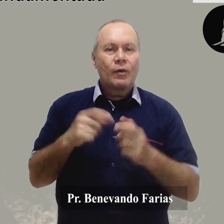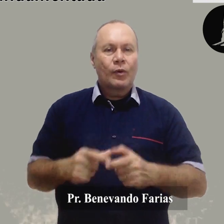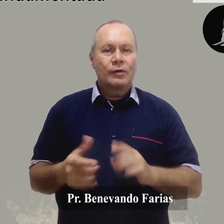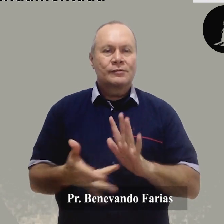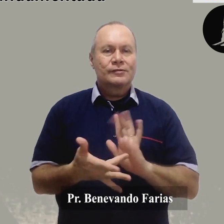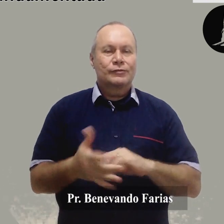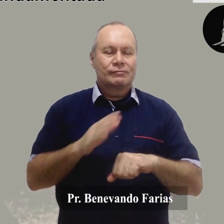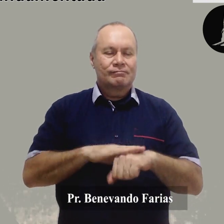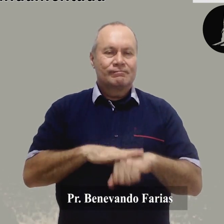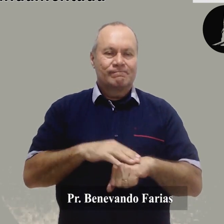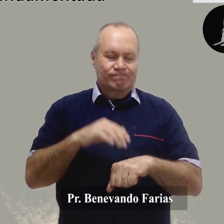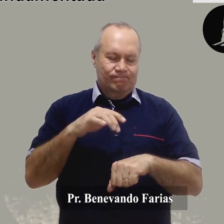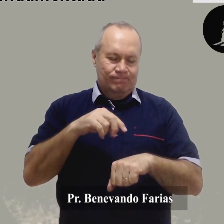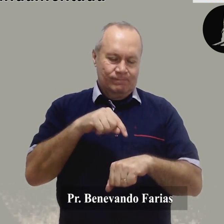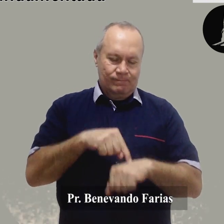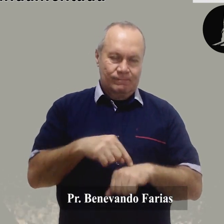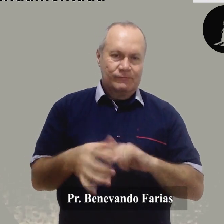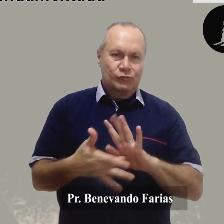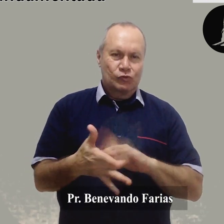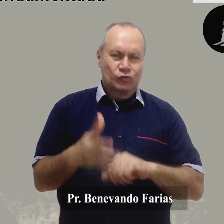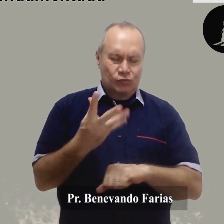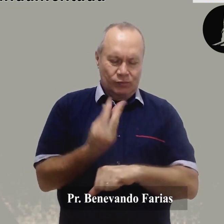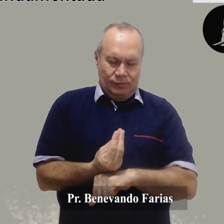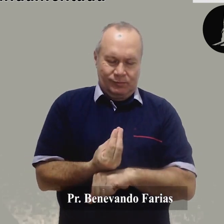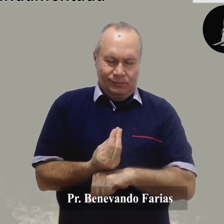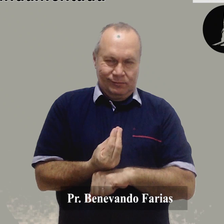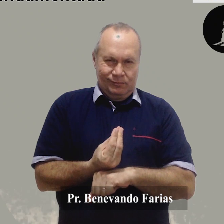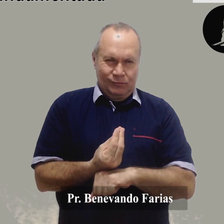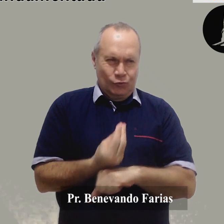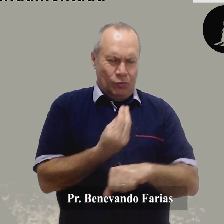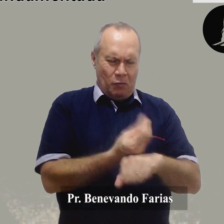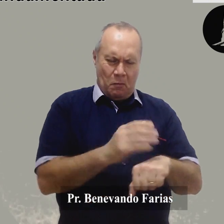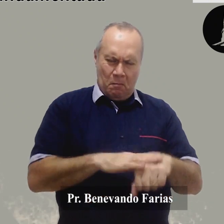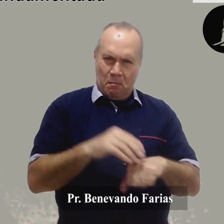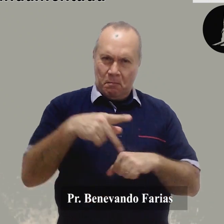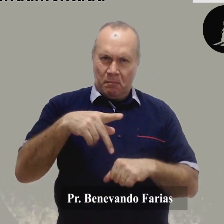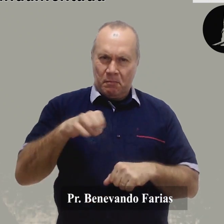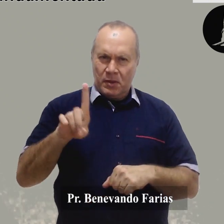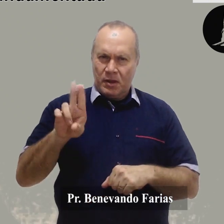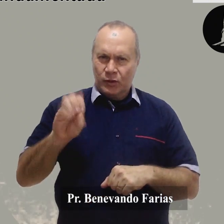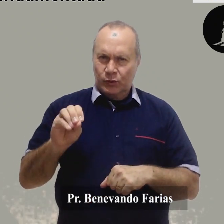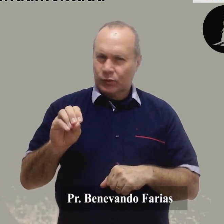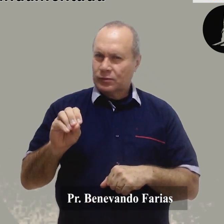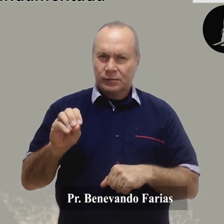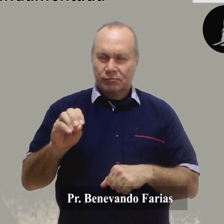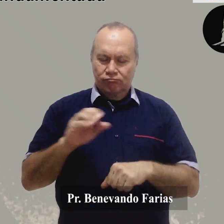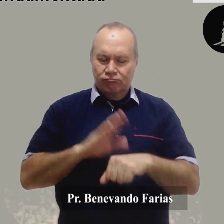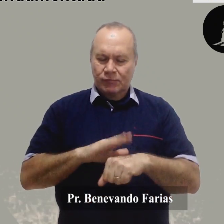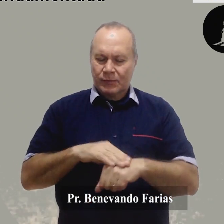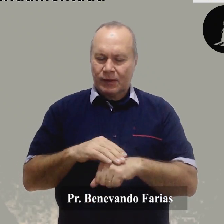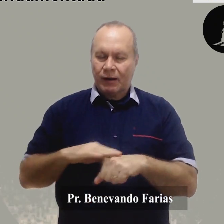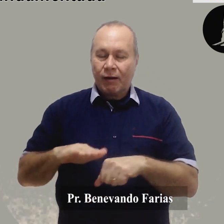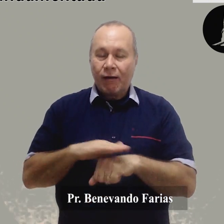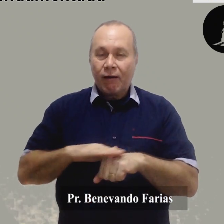igreja. Ele estava edificando essa igreja não sobre Pedro, mas sobre Ele mesmo. A